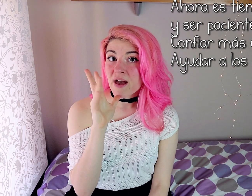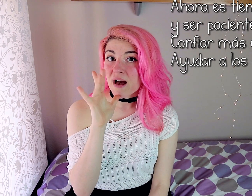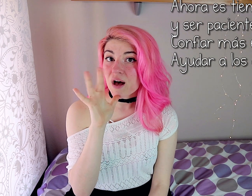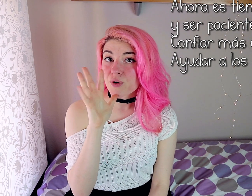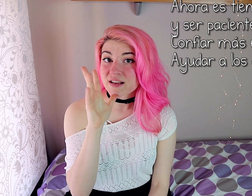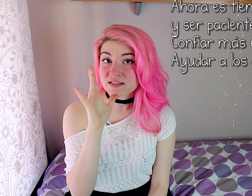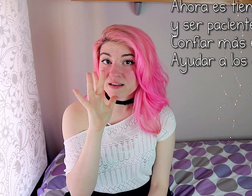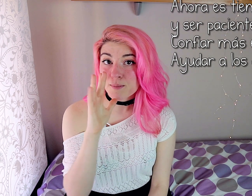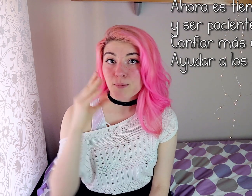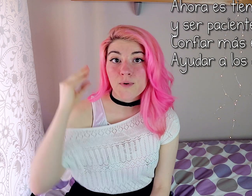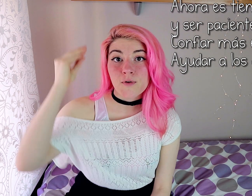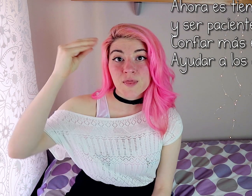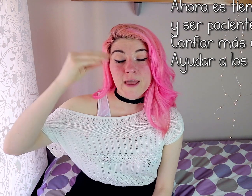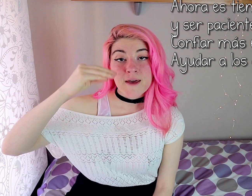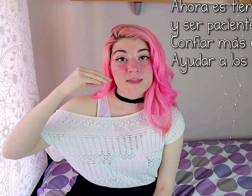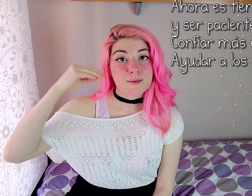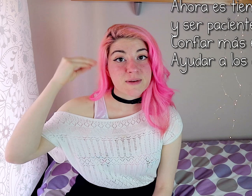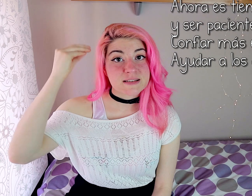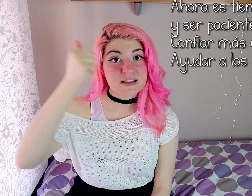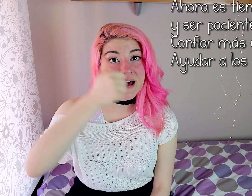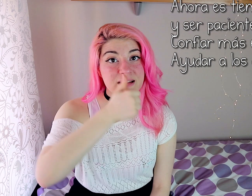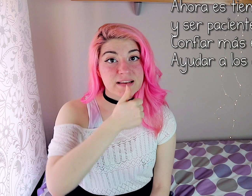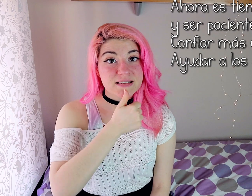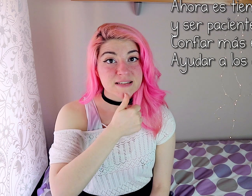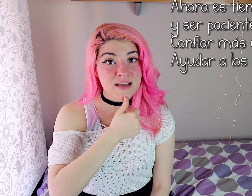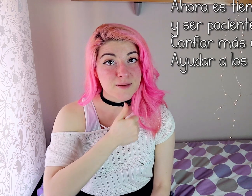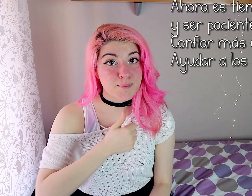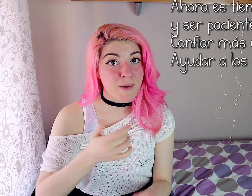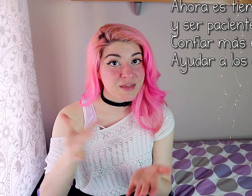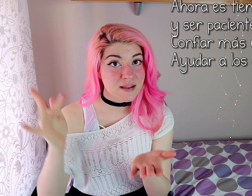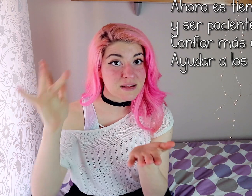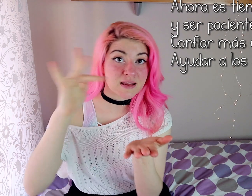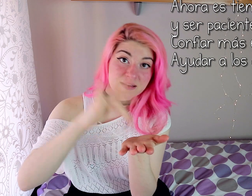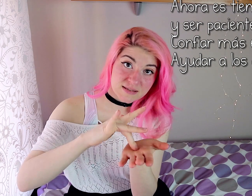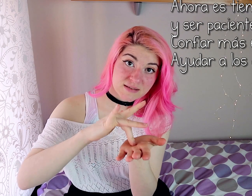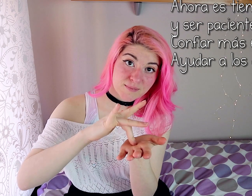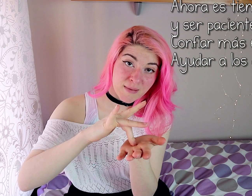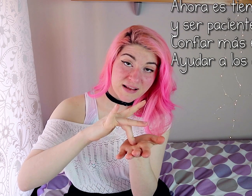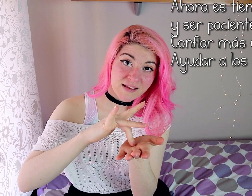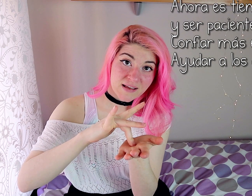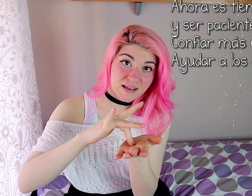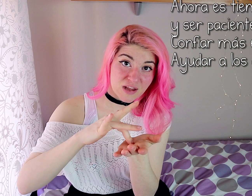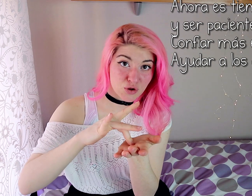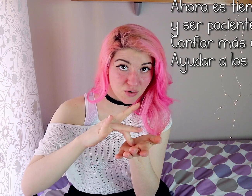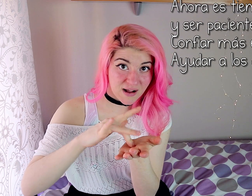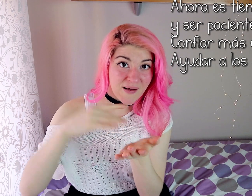Ahora es tiempo de pensar y ser pacientes, ¿vale? Que toca